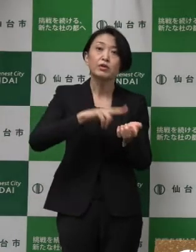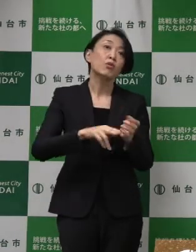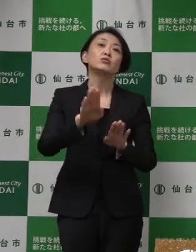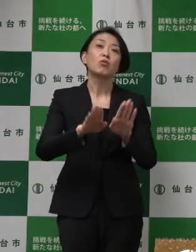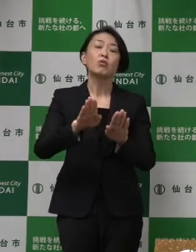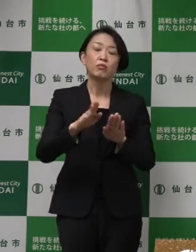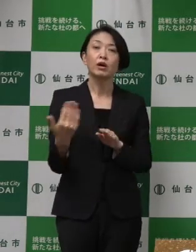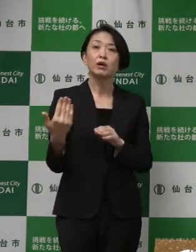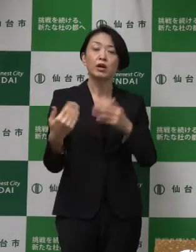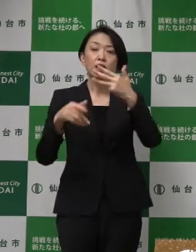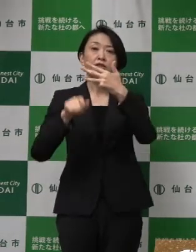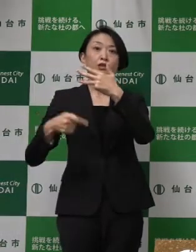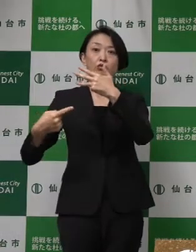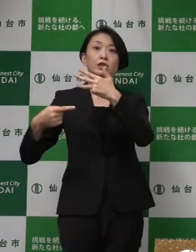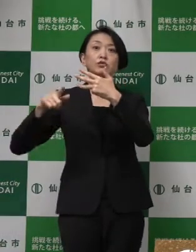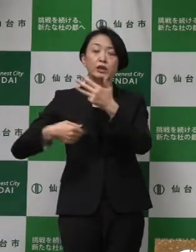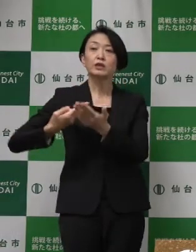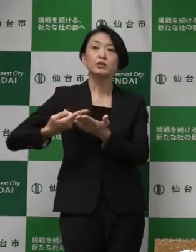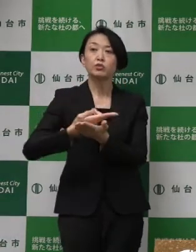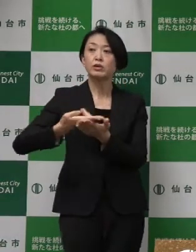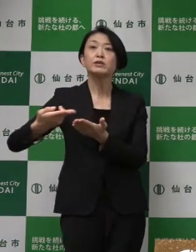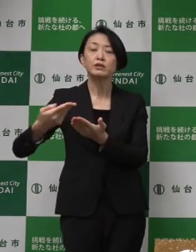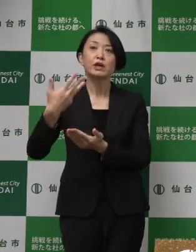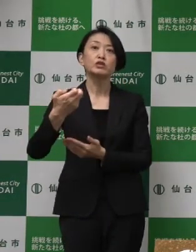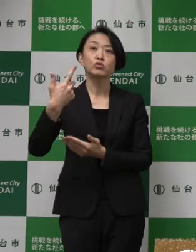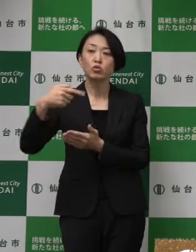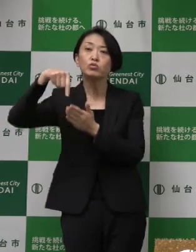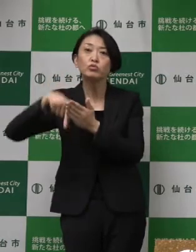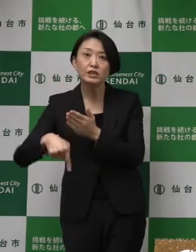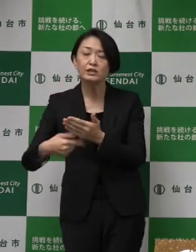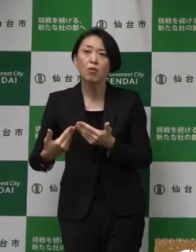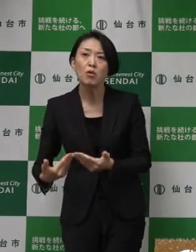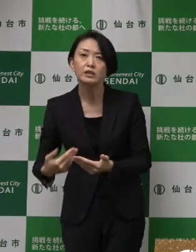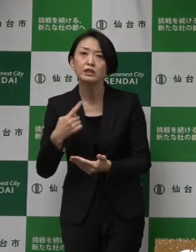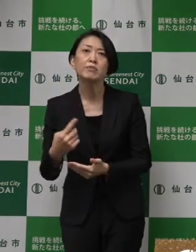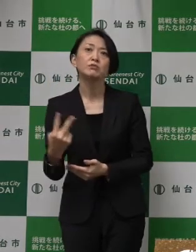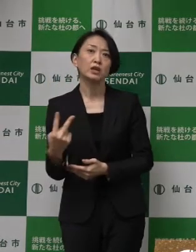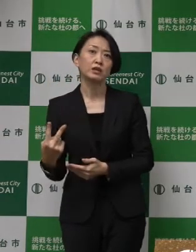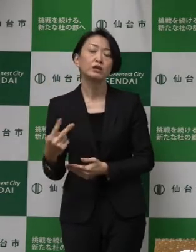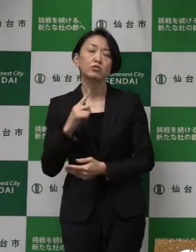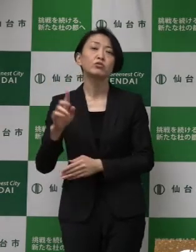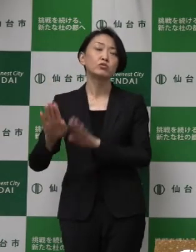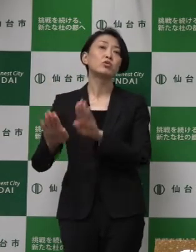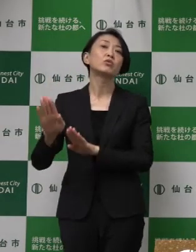では入院患者が61名うち重症患者2名という状況でした